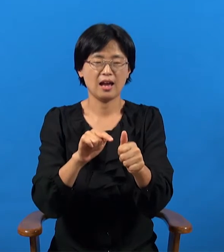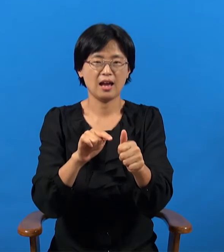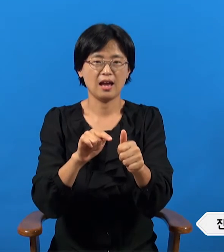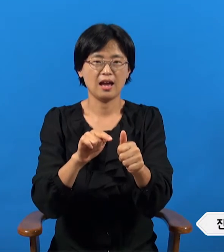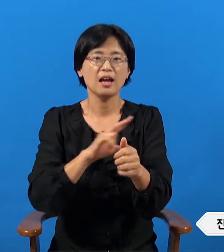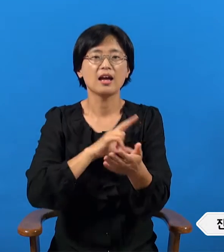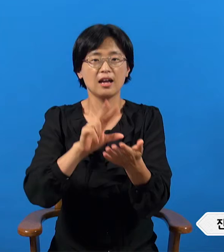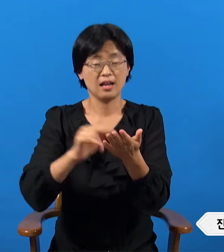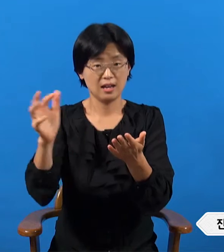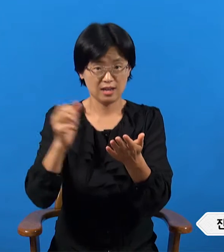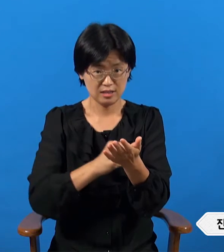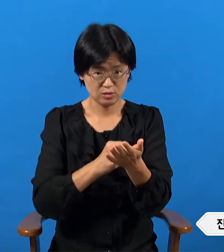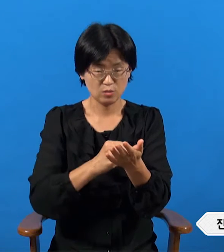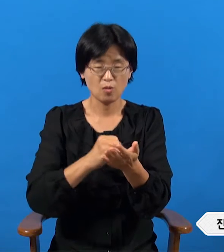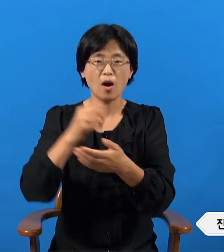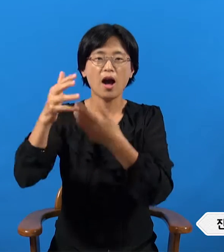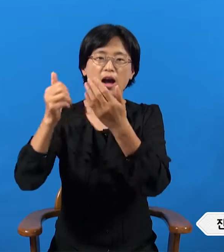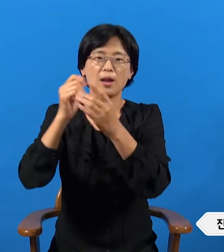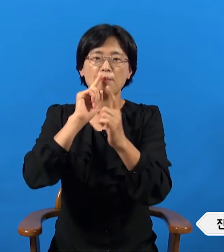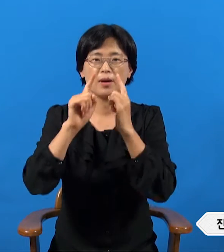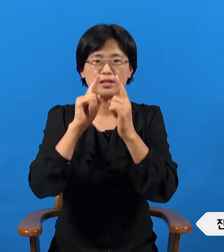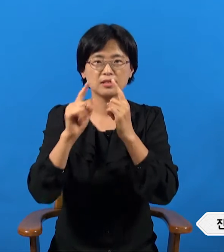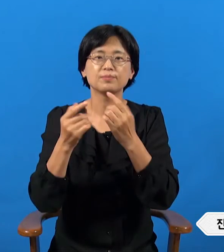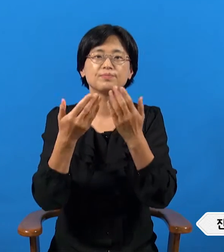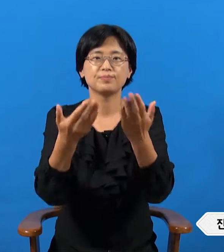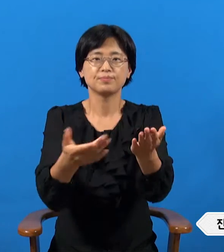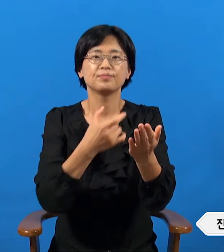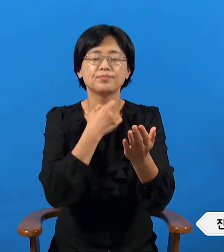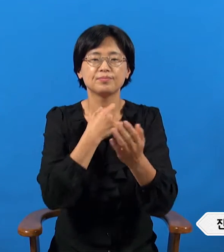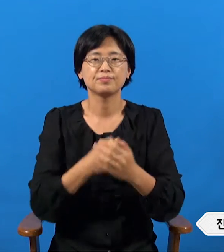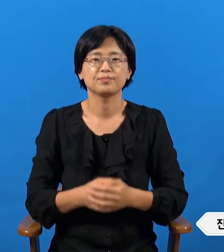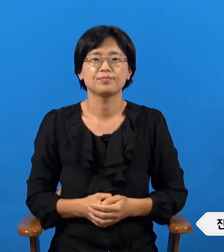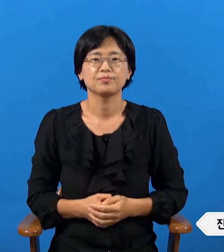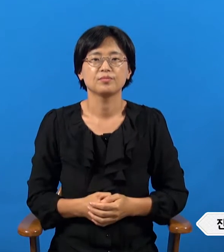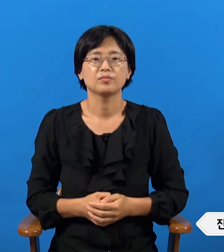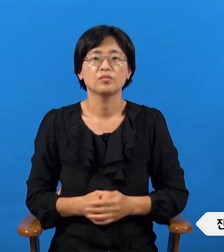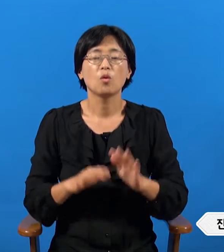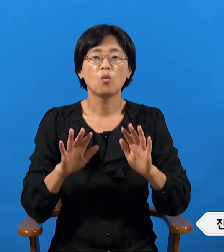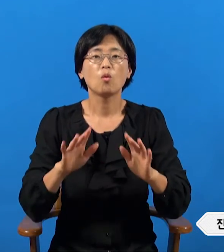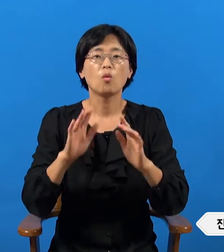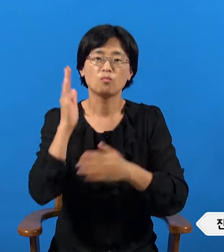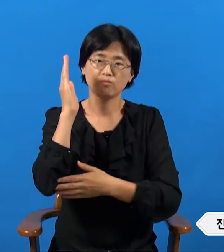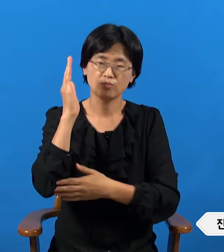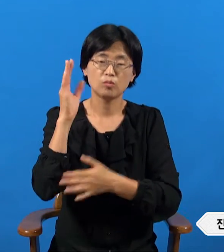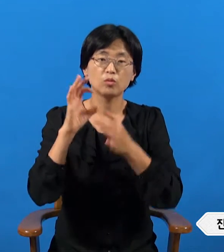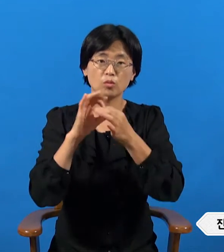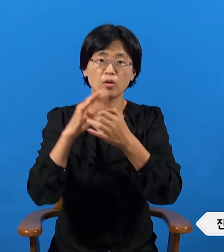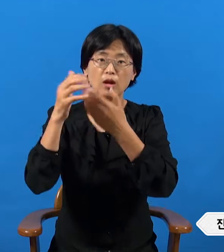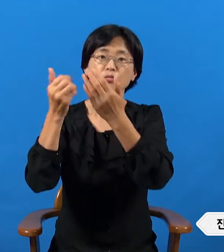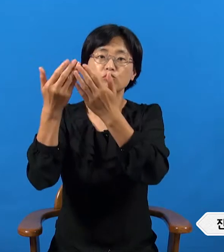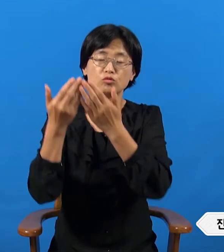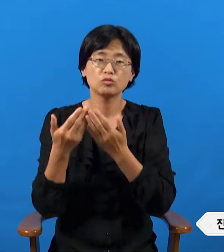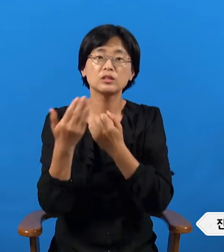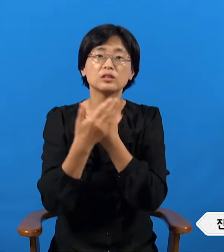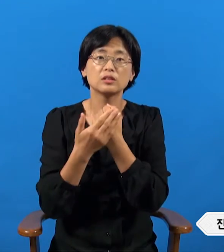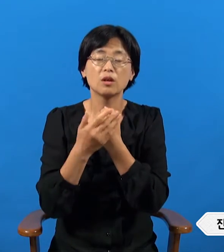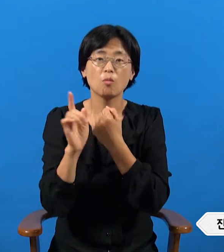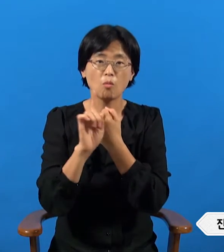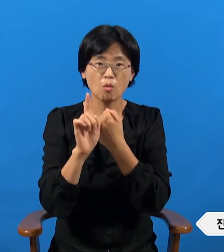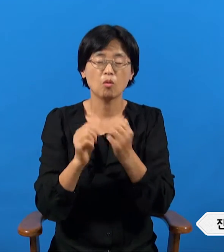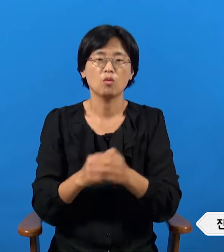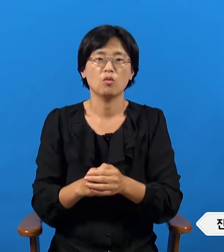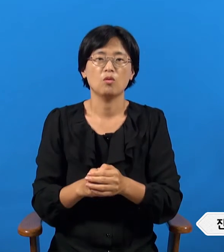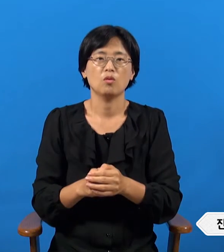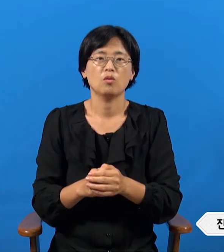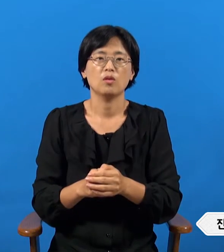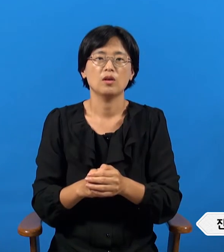되기를 원하시는 하나님의 본심을 성경은 설명합니다. 오늘 말씀을 통해서 우리에게 주시는 은혜,